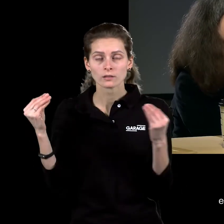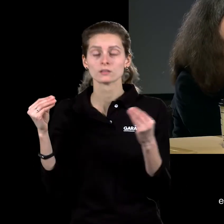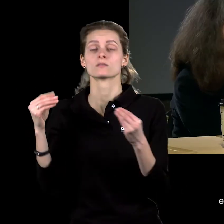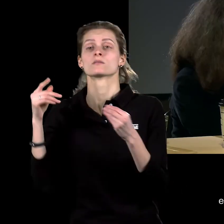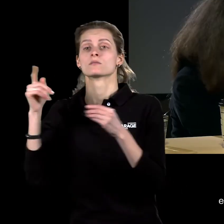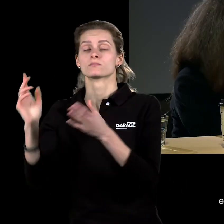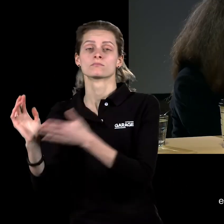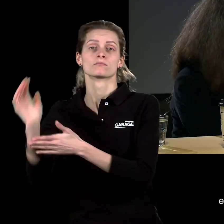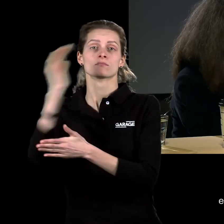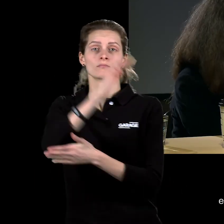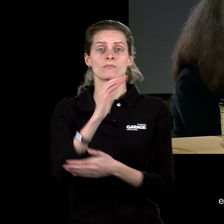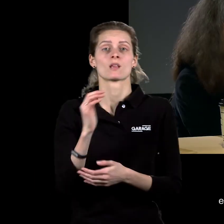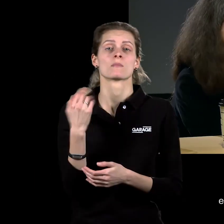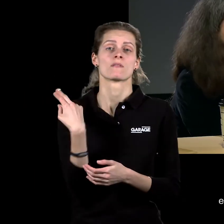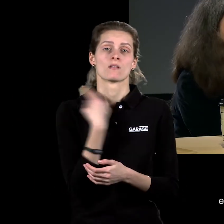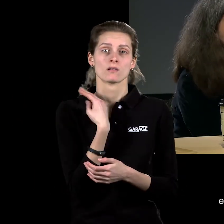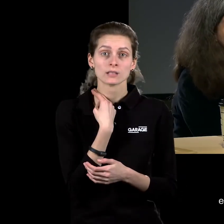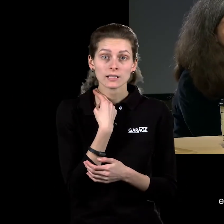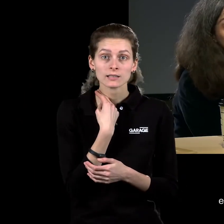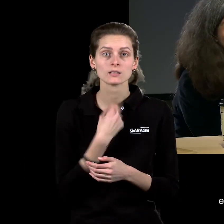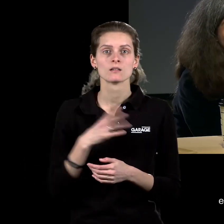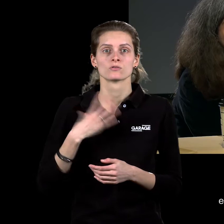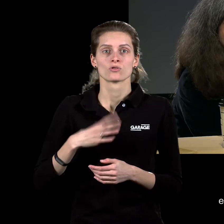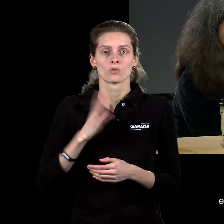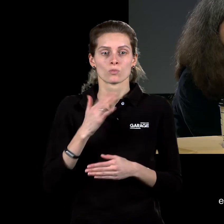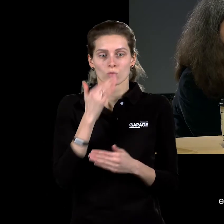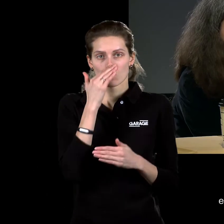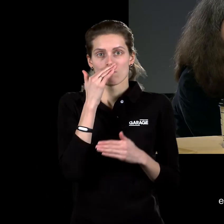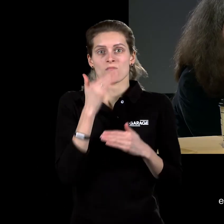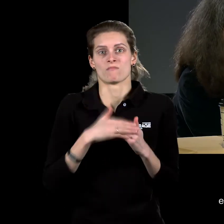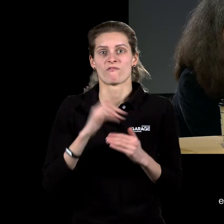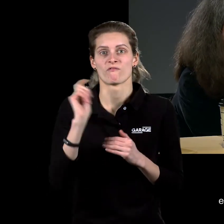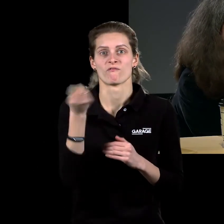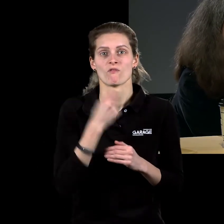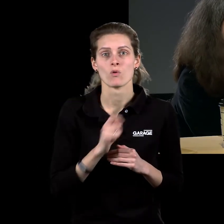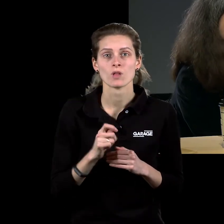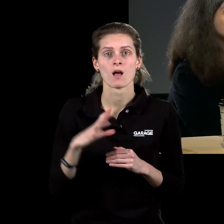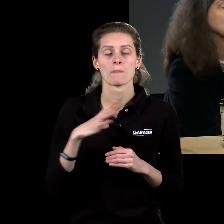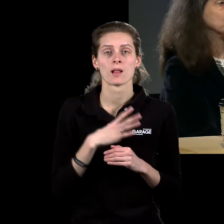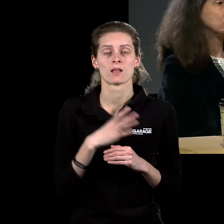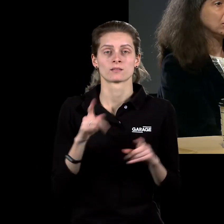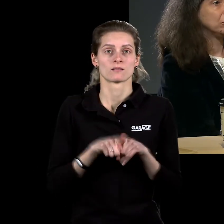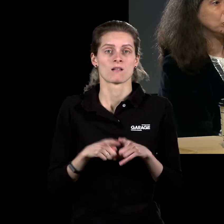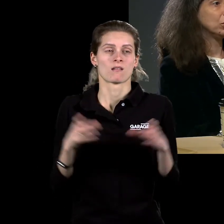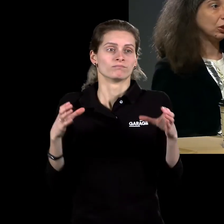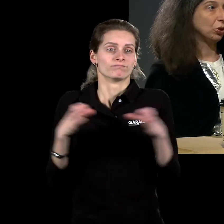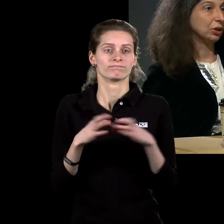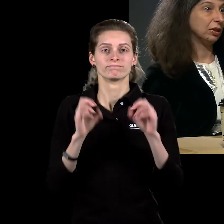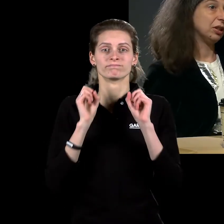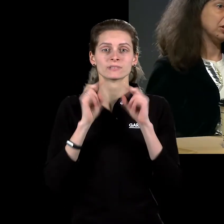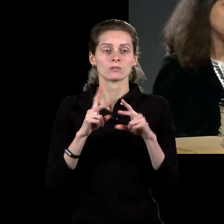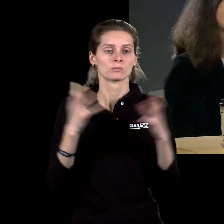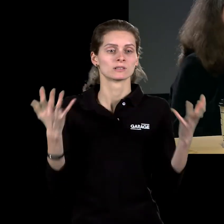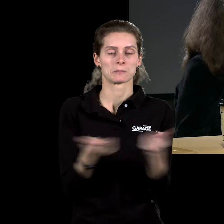английская программа спасения еврейских детей из Германии, Kindertransport. паспорт. Вот. После этого, после того,